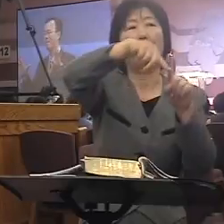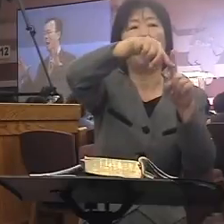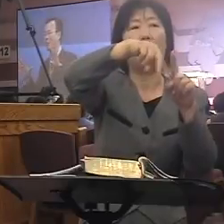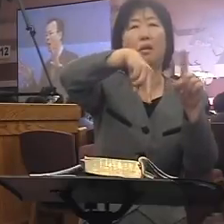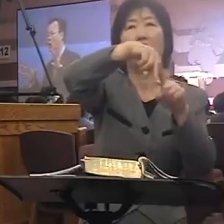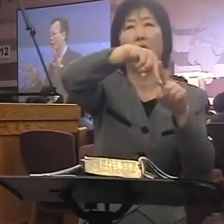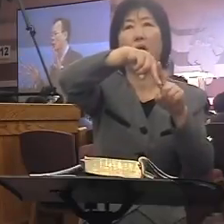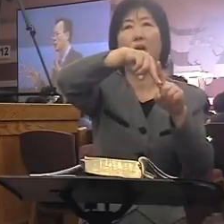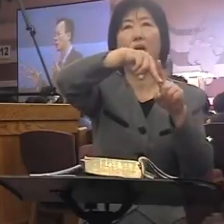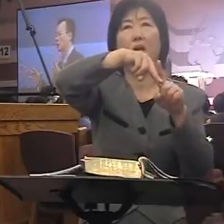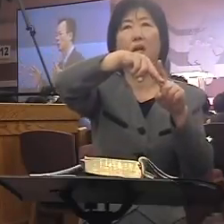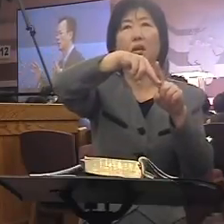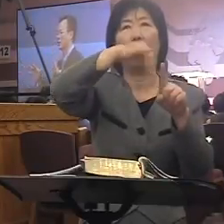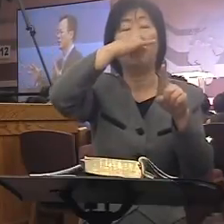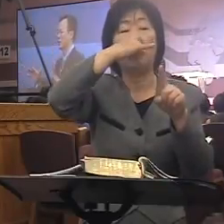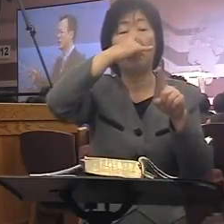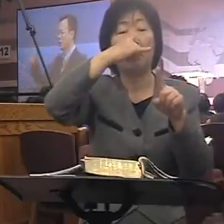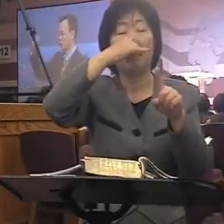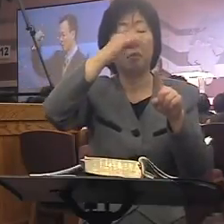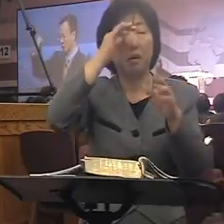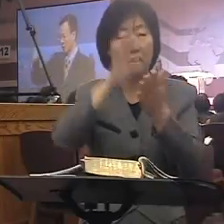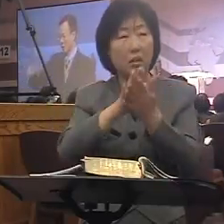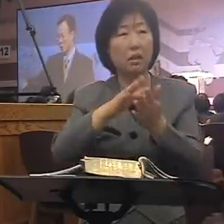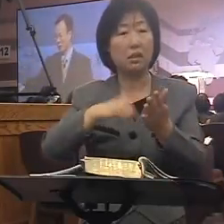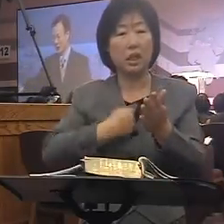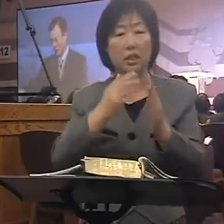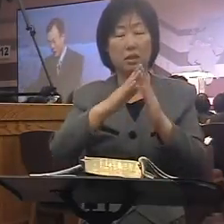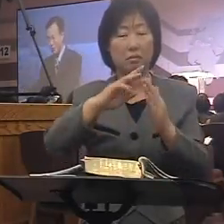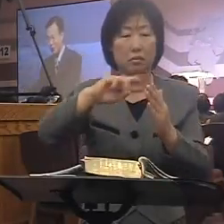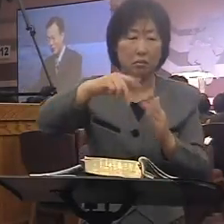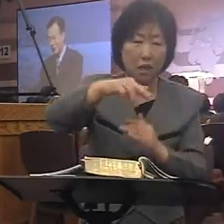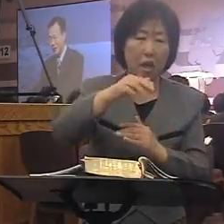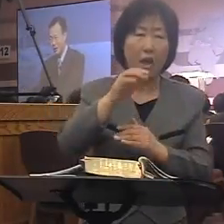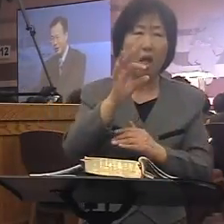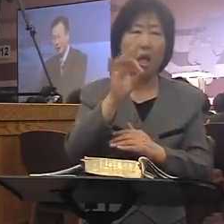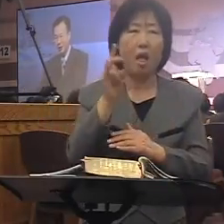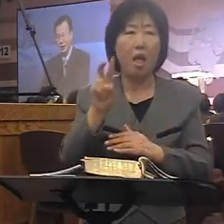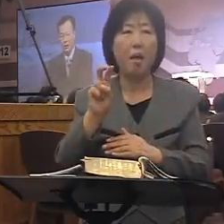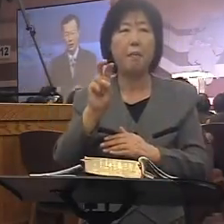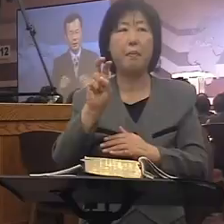향해 엠마오 마을로 가고 있었던 제자들, 주님이 찾아오시면, 제자들이에요.